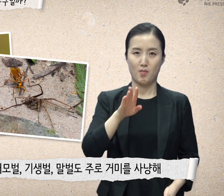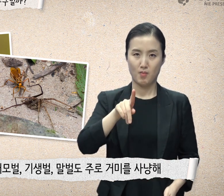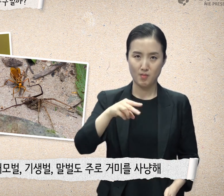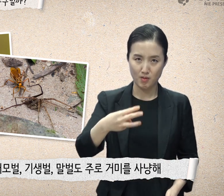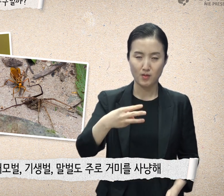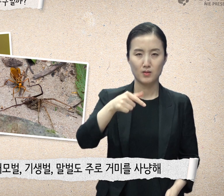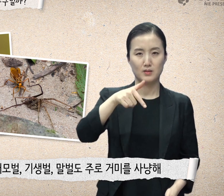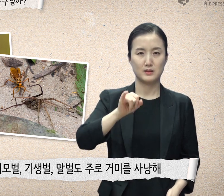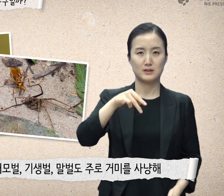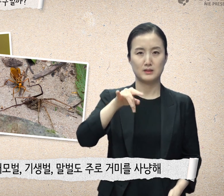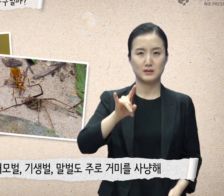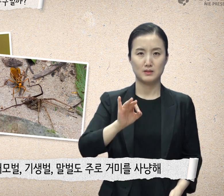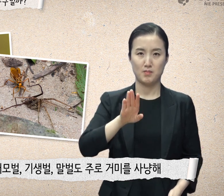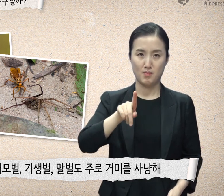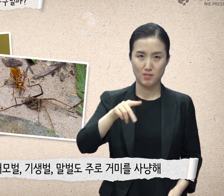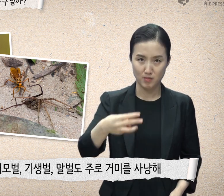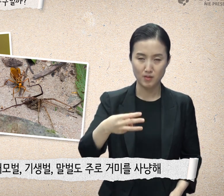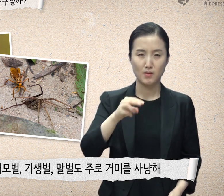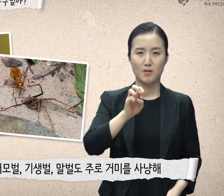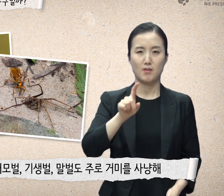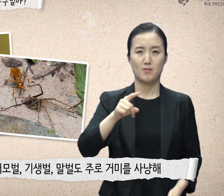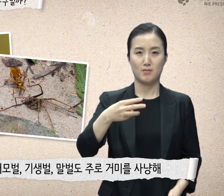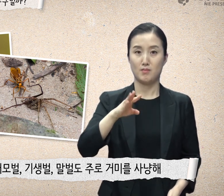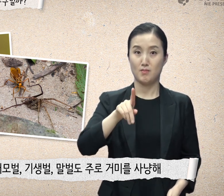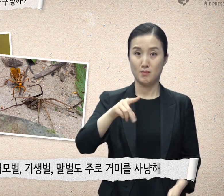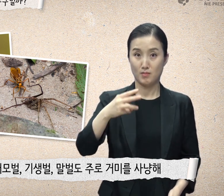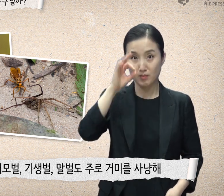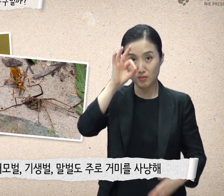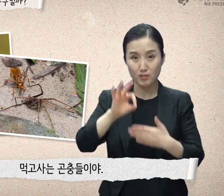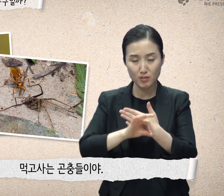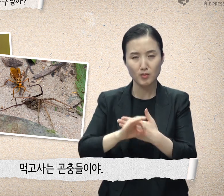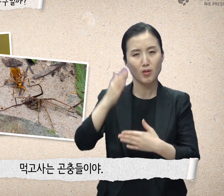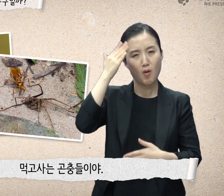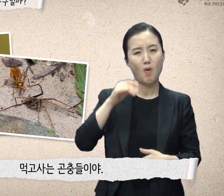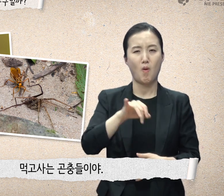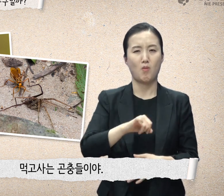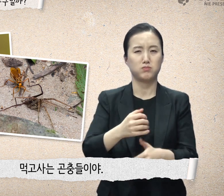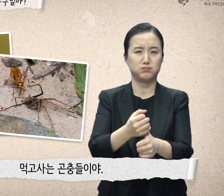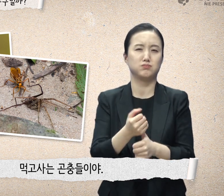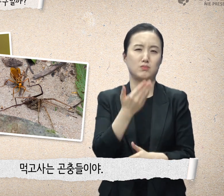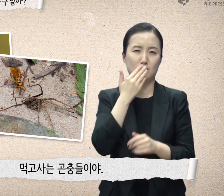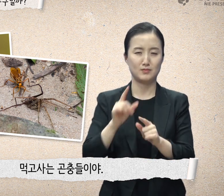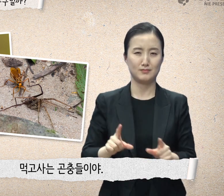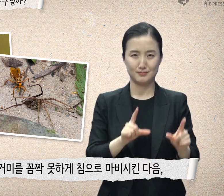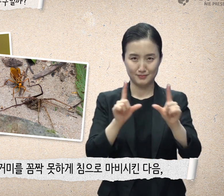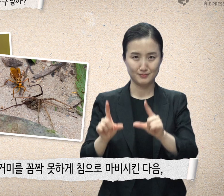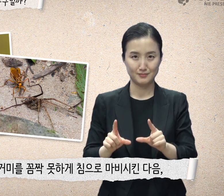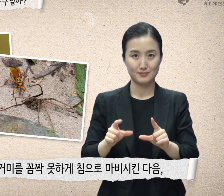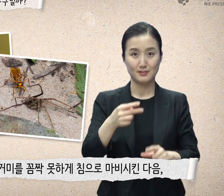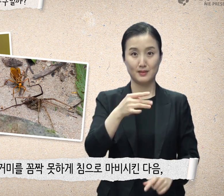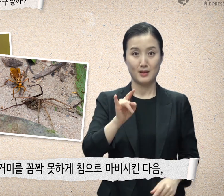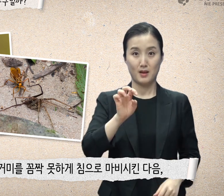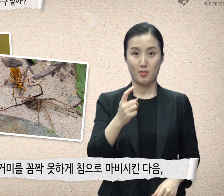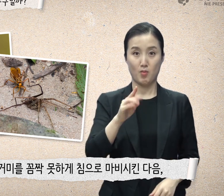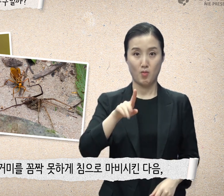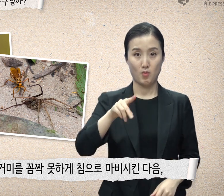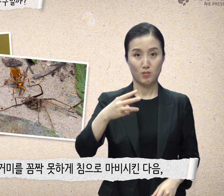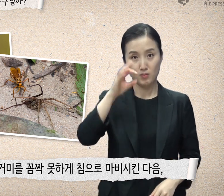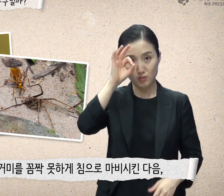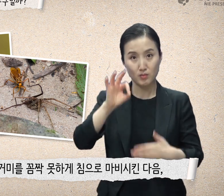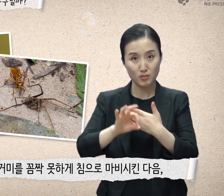기생벌, 말벌도 주로 거미를 사냥해 먹고 사는 곤충들이야. 대모벌은